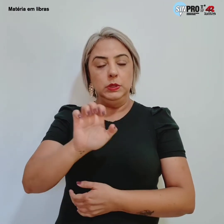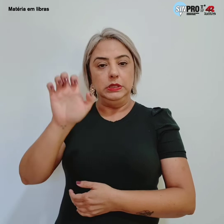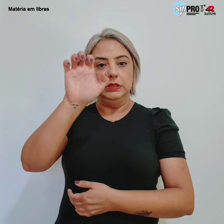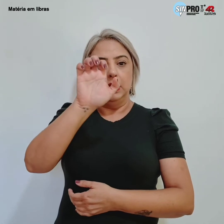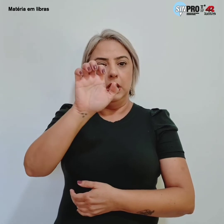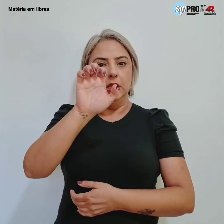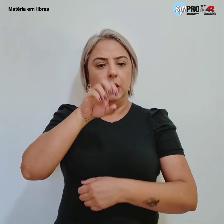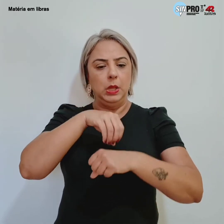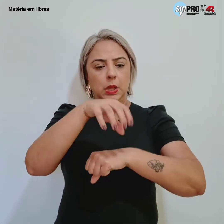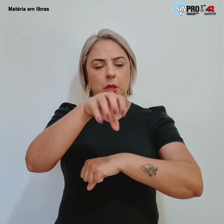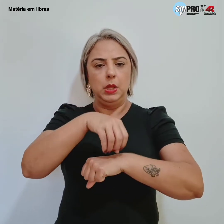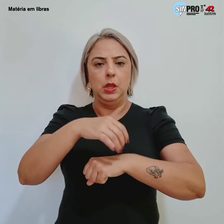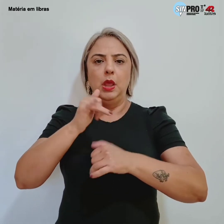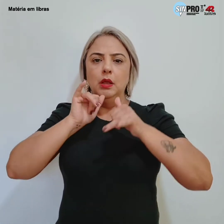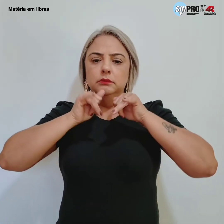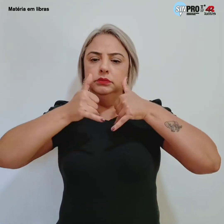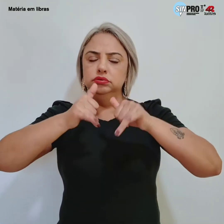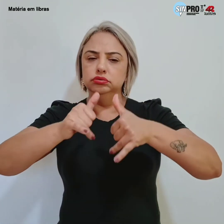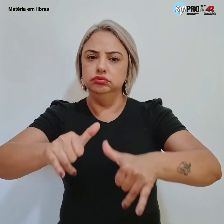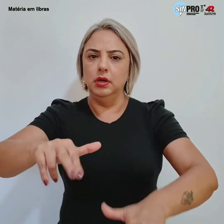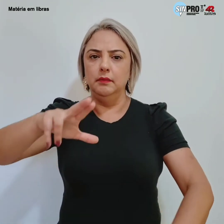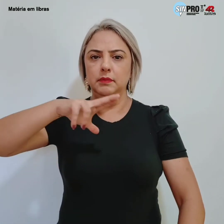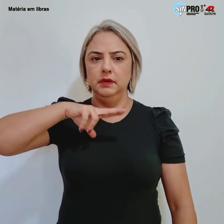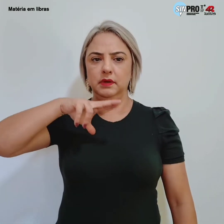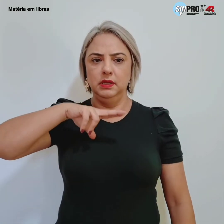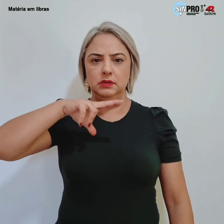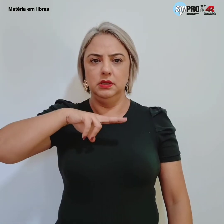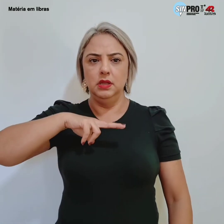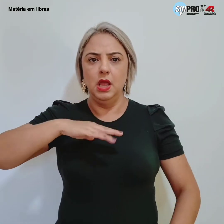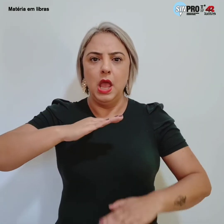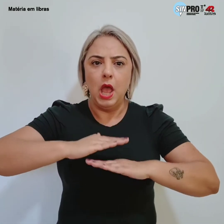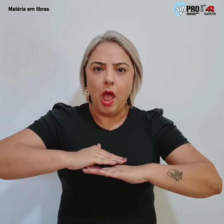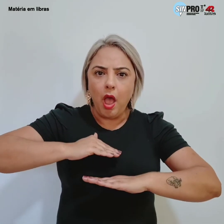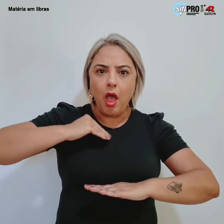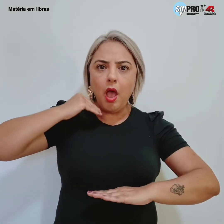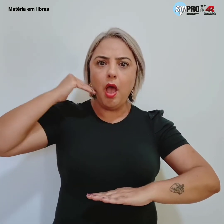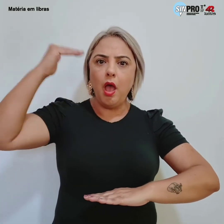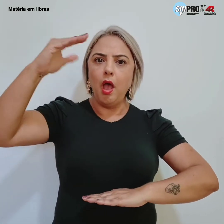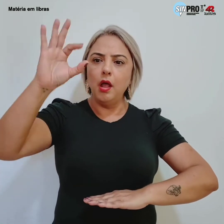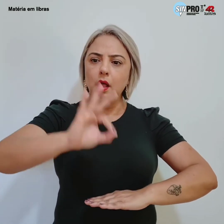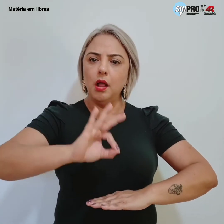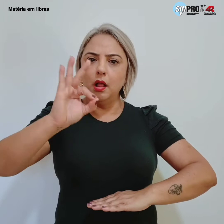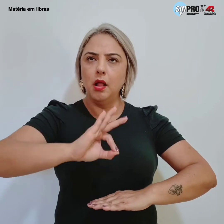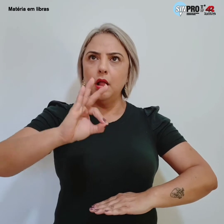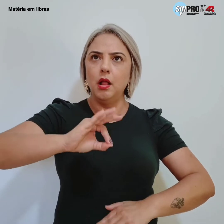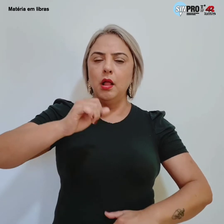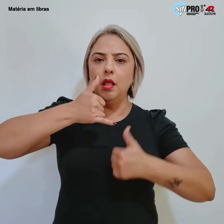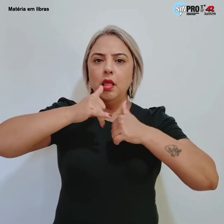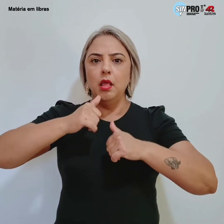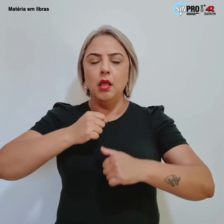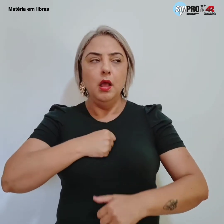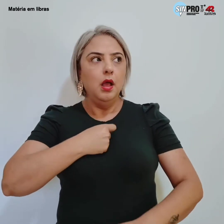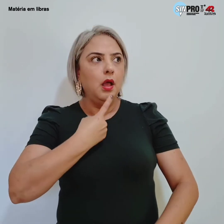estados onde as distribuidoras de energia foram privatizadas, o aumento da taxa de energia elétrica é